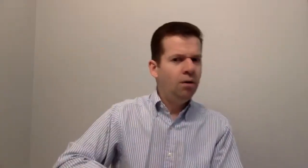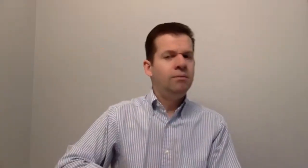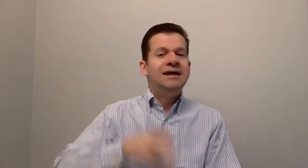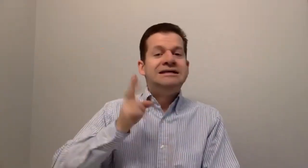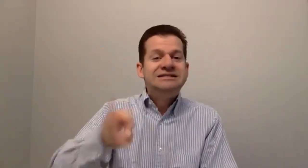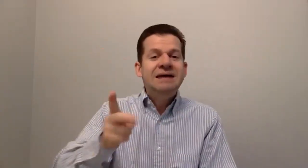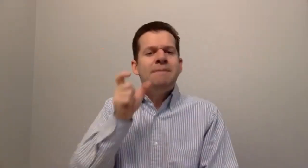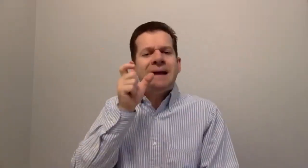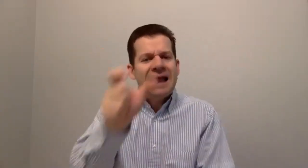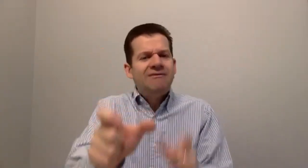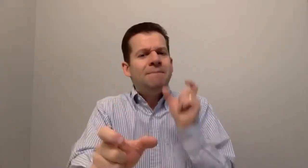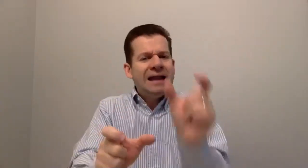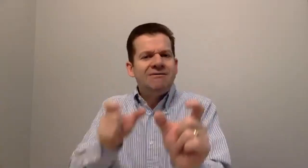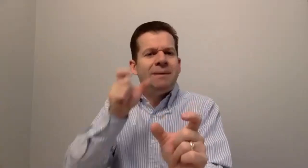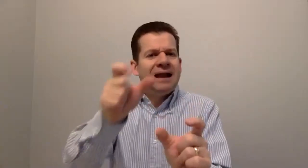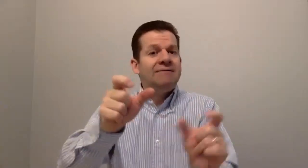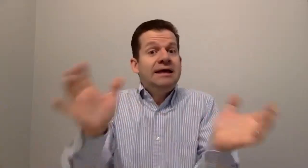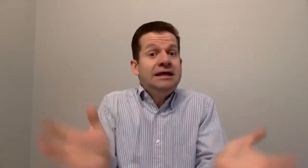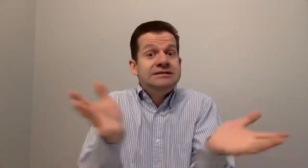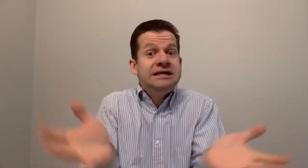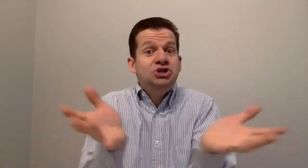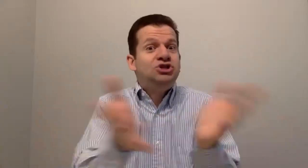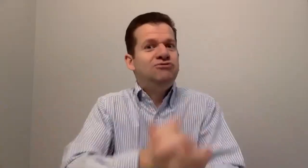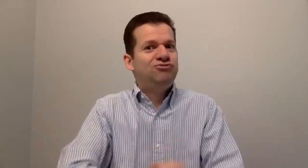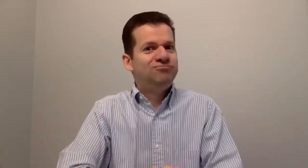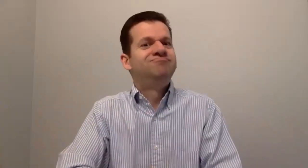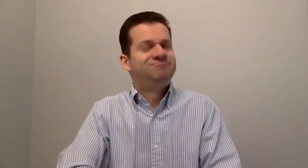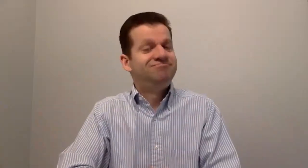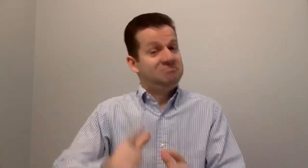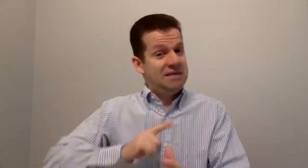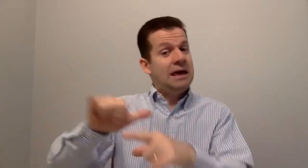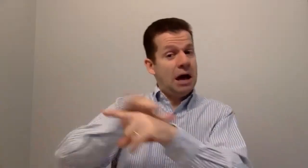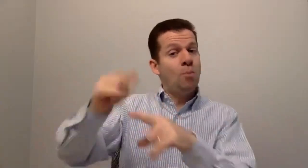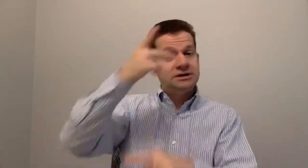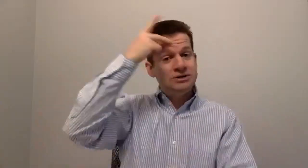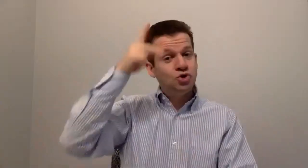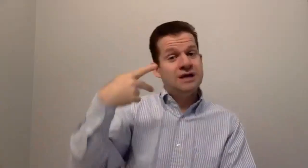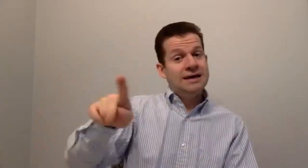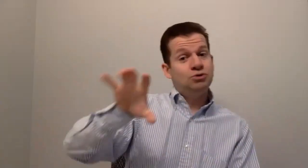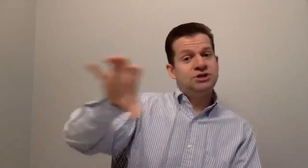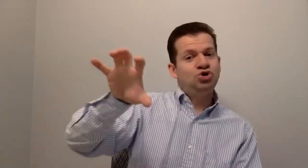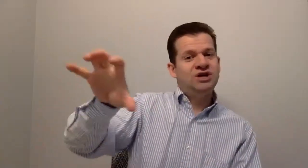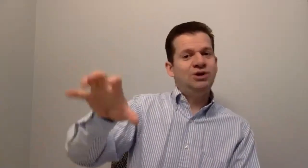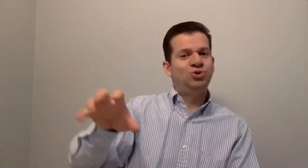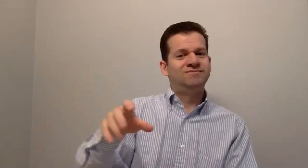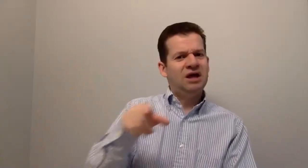bom. Sempre palavra, incentivo. Tem algumas pessoas que o seu jeito,